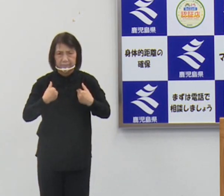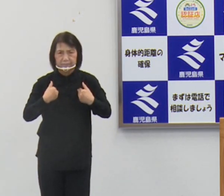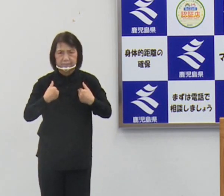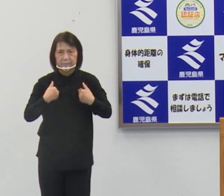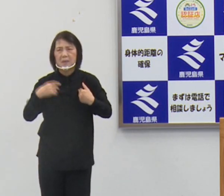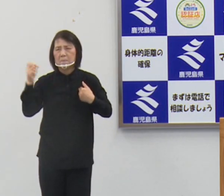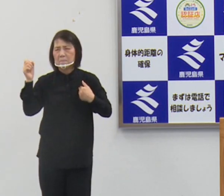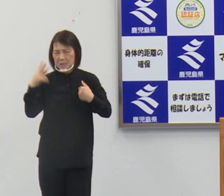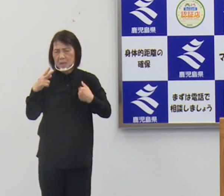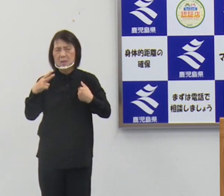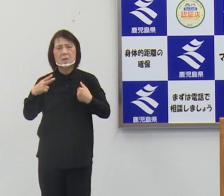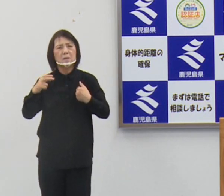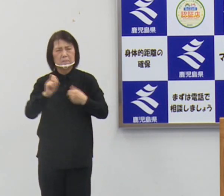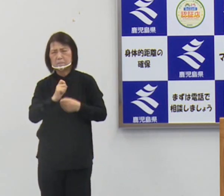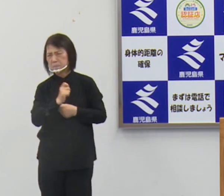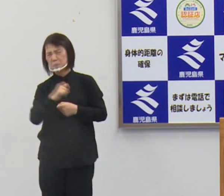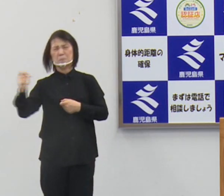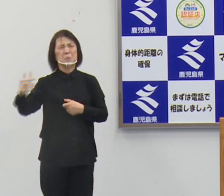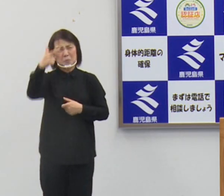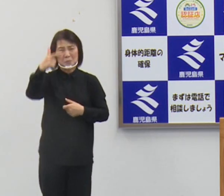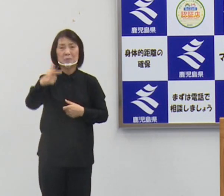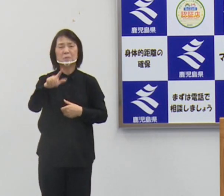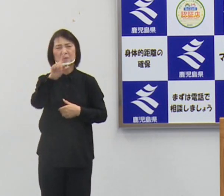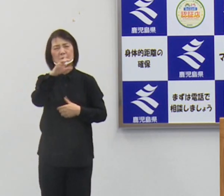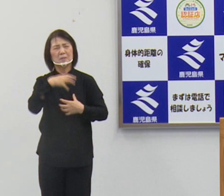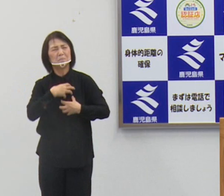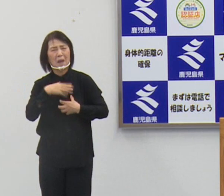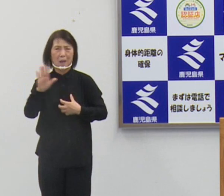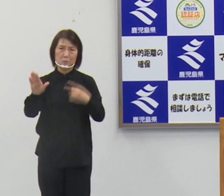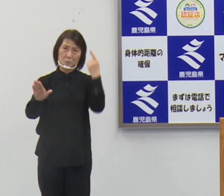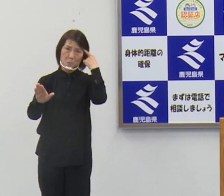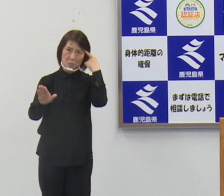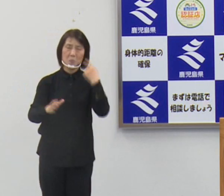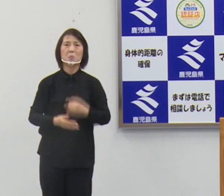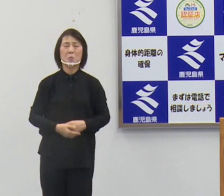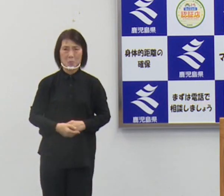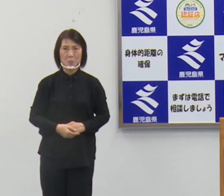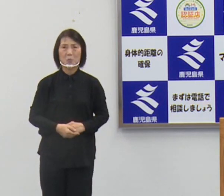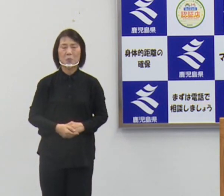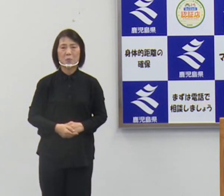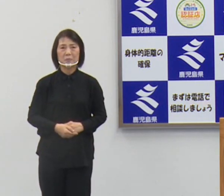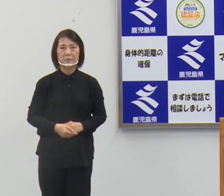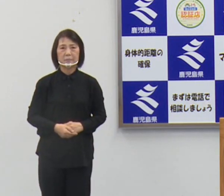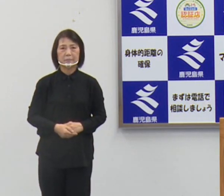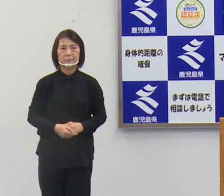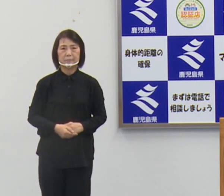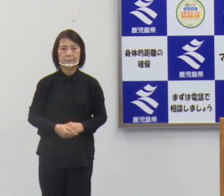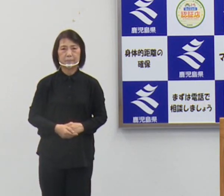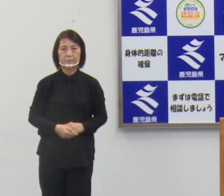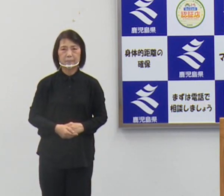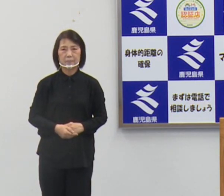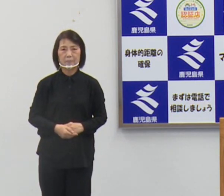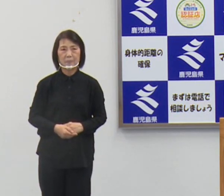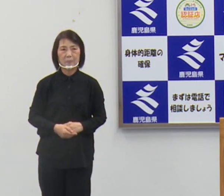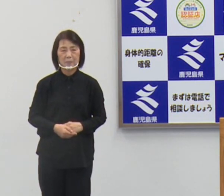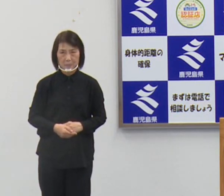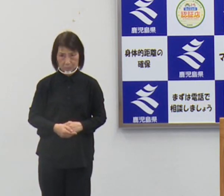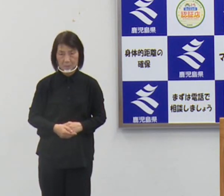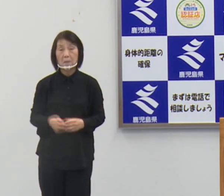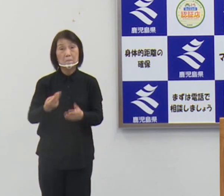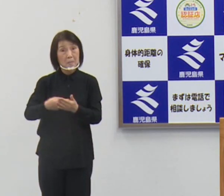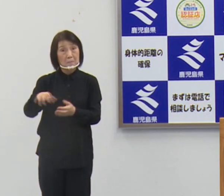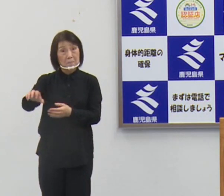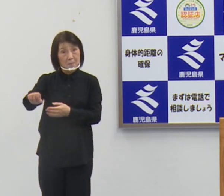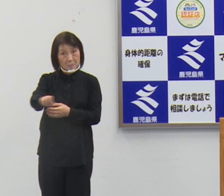すぐにリバウンドする可能性もあるというふうに考えております。確保病床の使用率